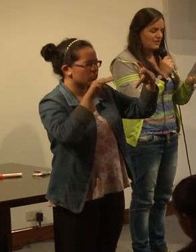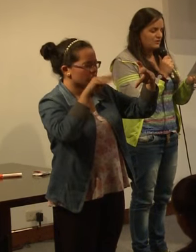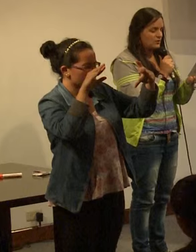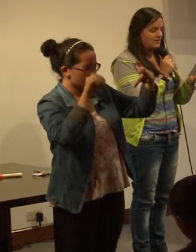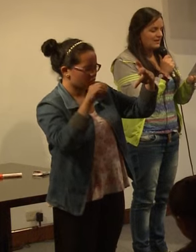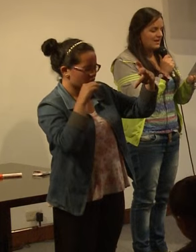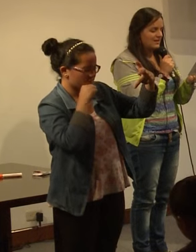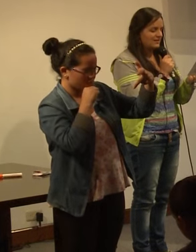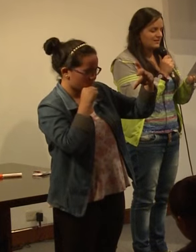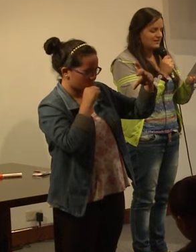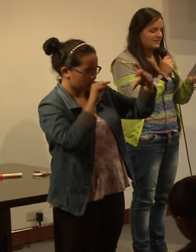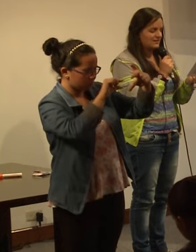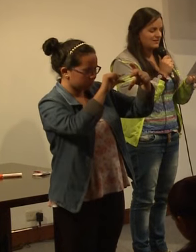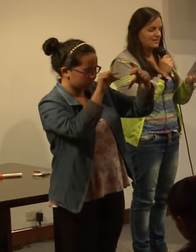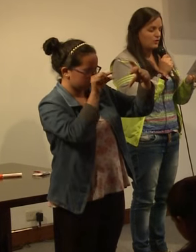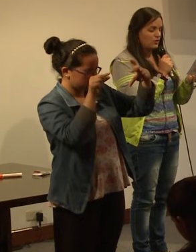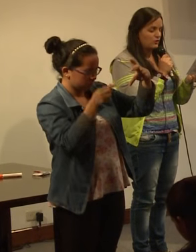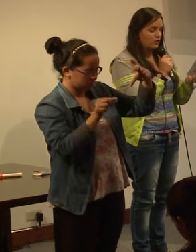las líneas sobresalen